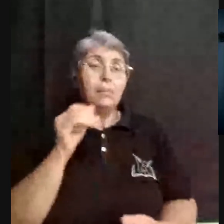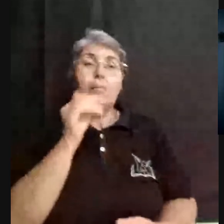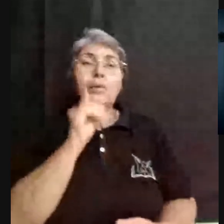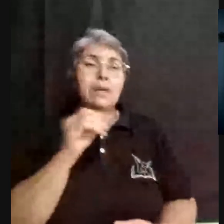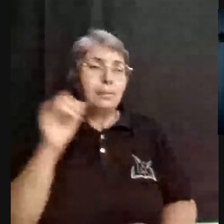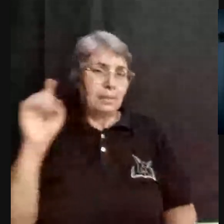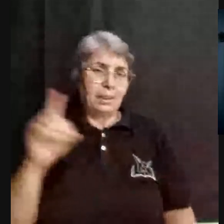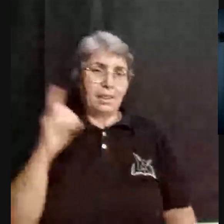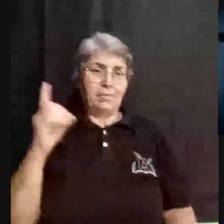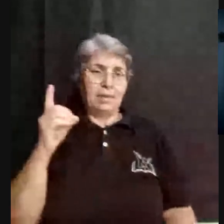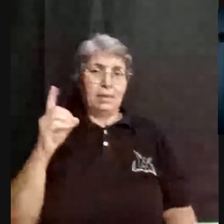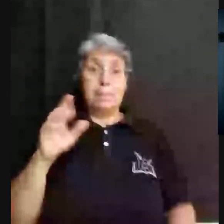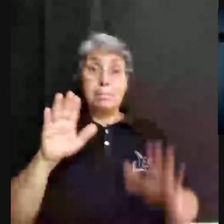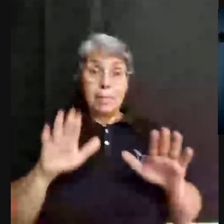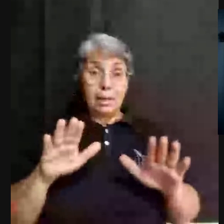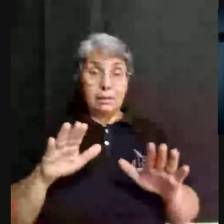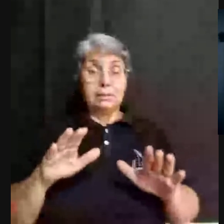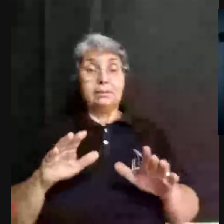arrependimento.